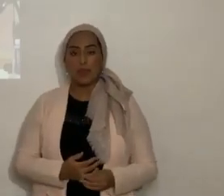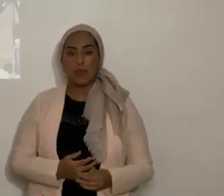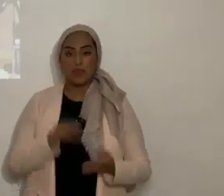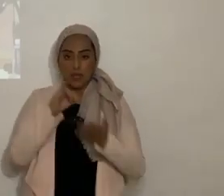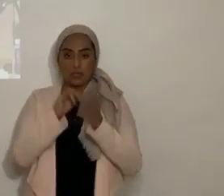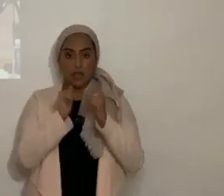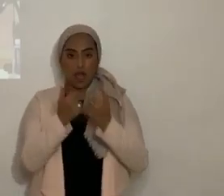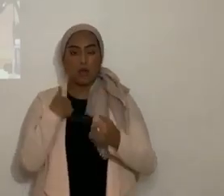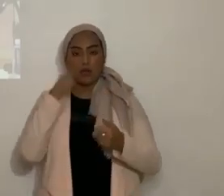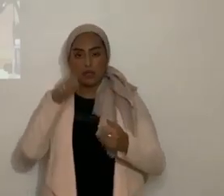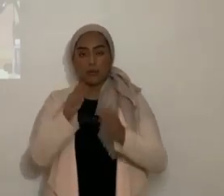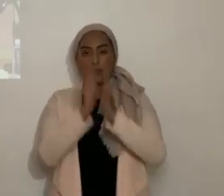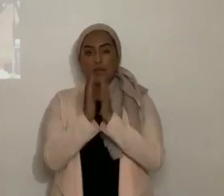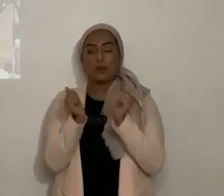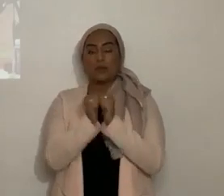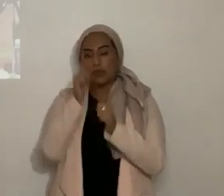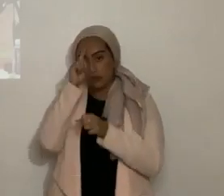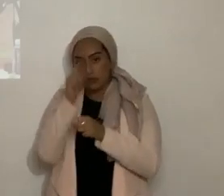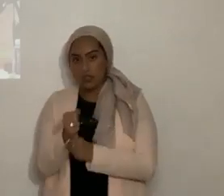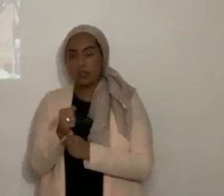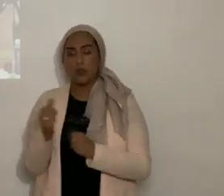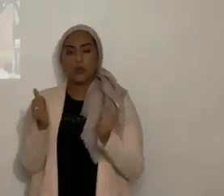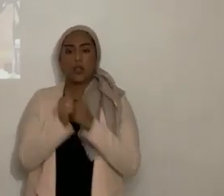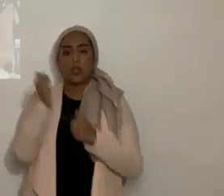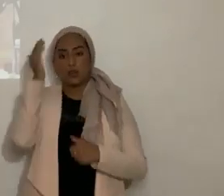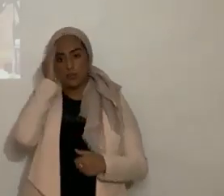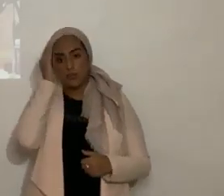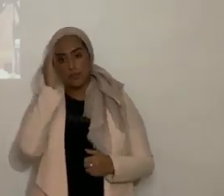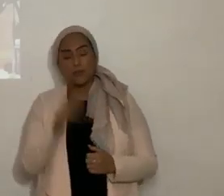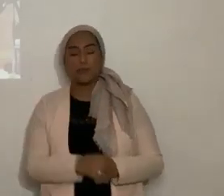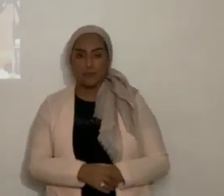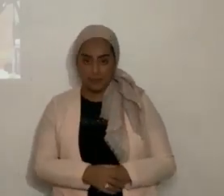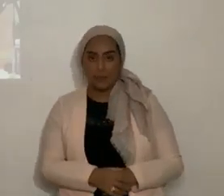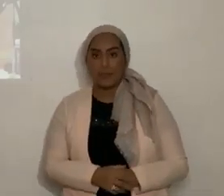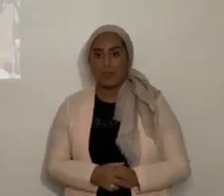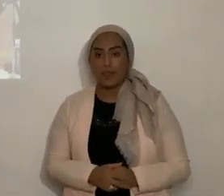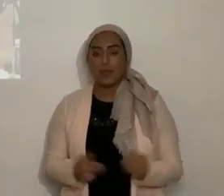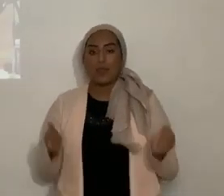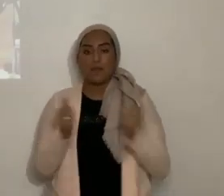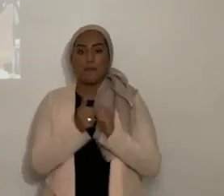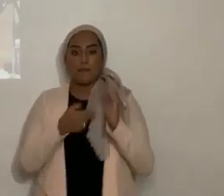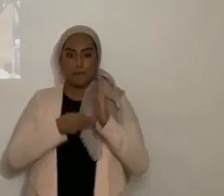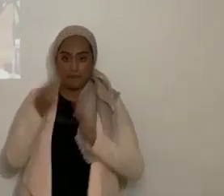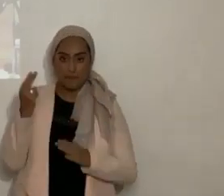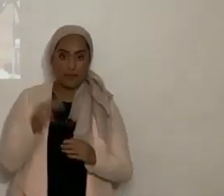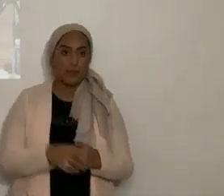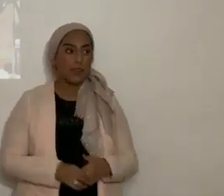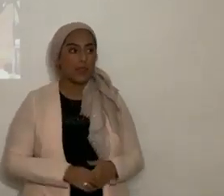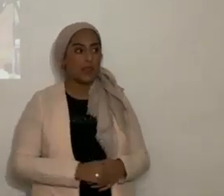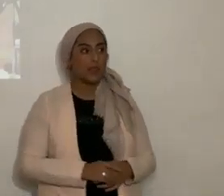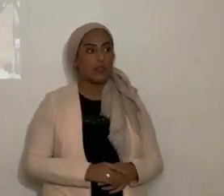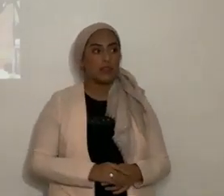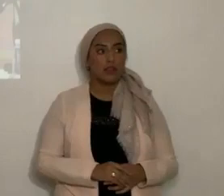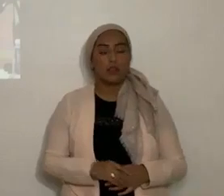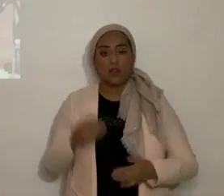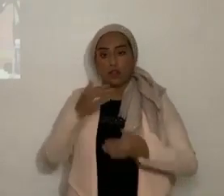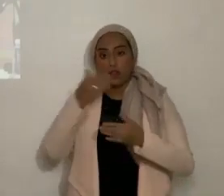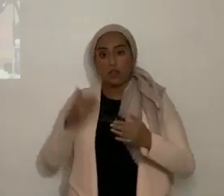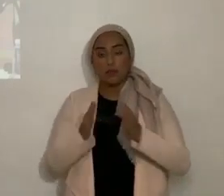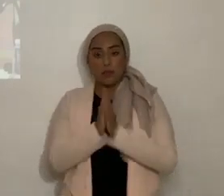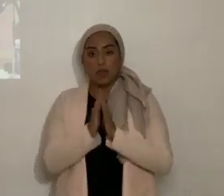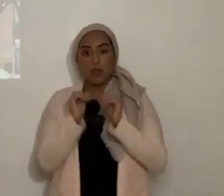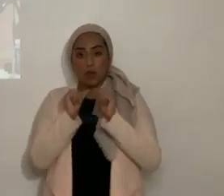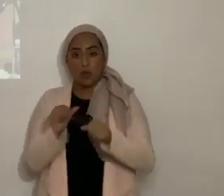así, con confianza, con certeza, ¿sí? Con honestidad. Y terminar siempre la